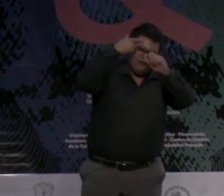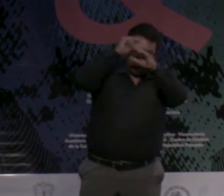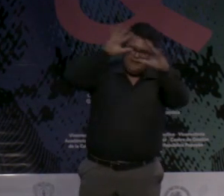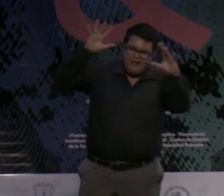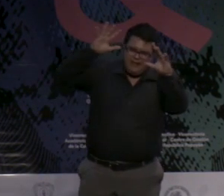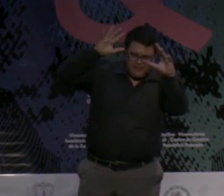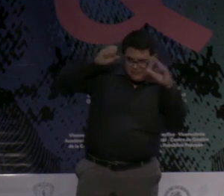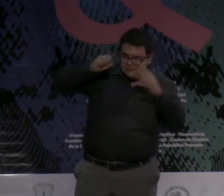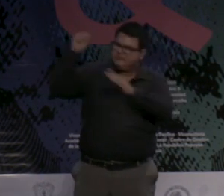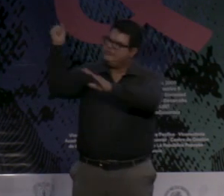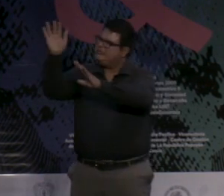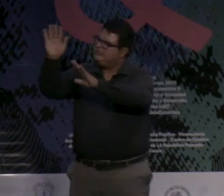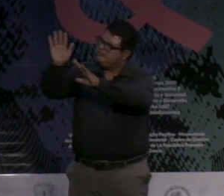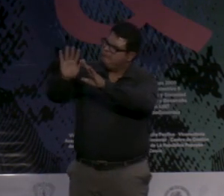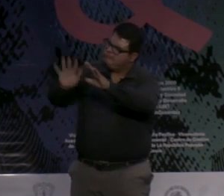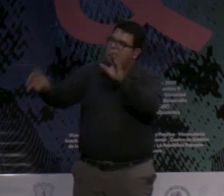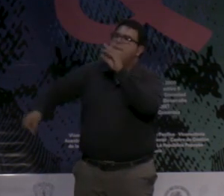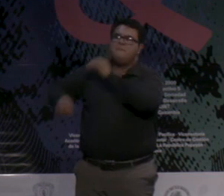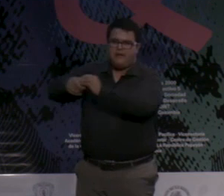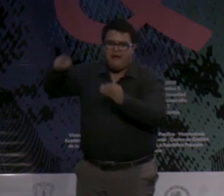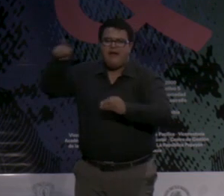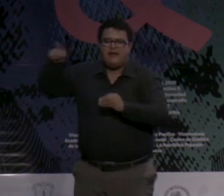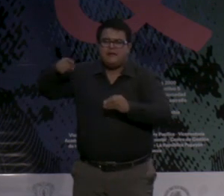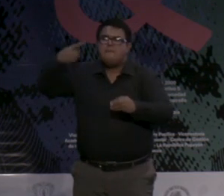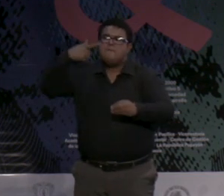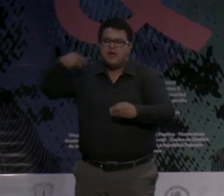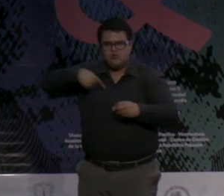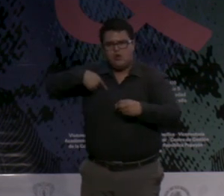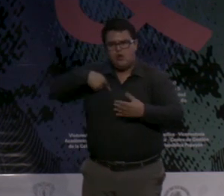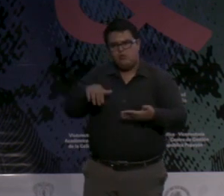pintura imagina el momento de su muerte.